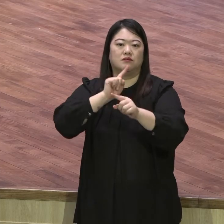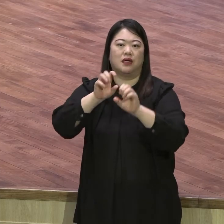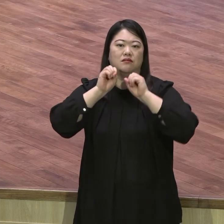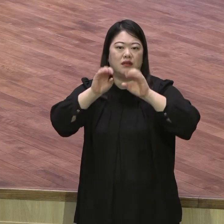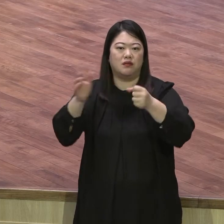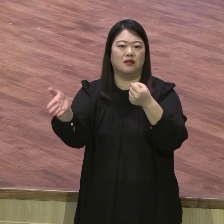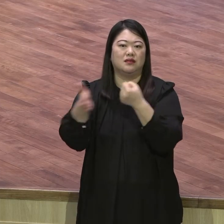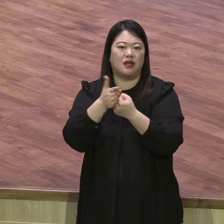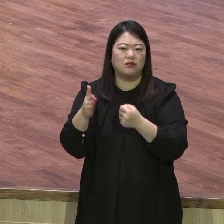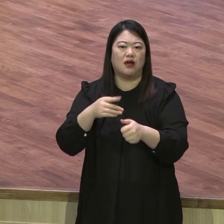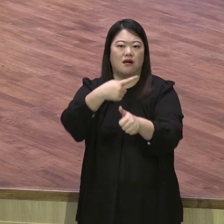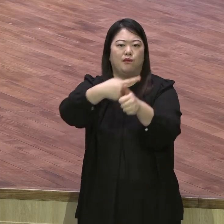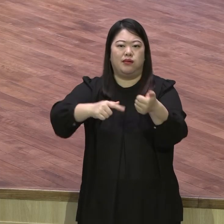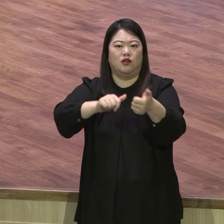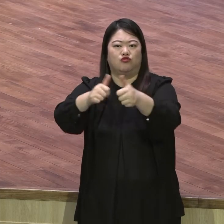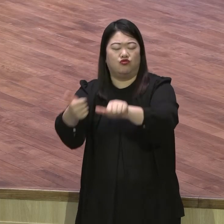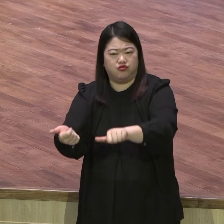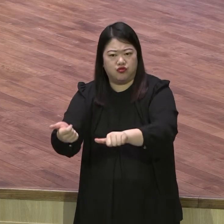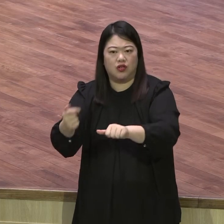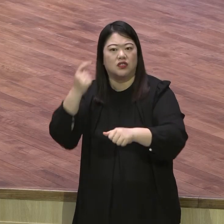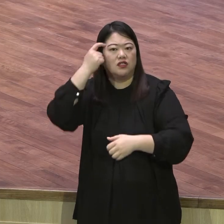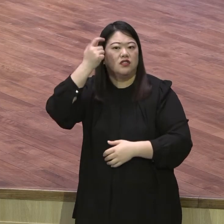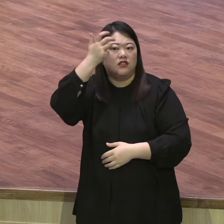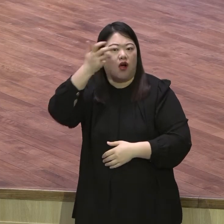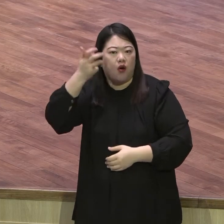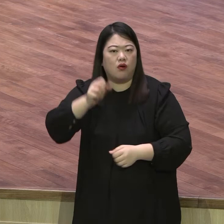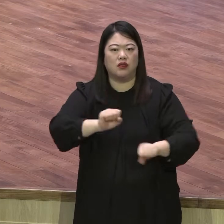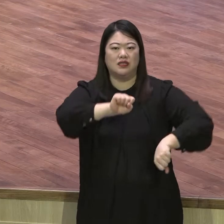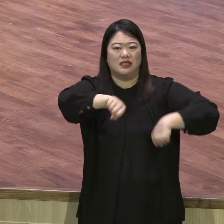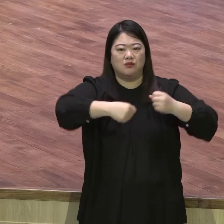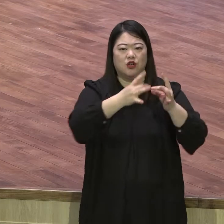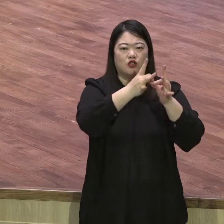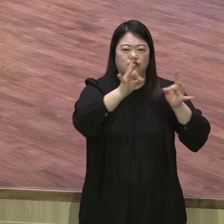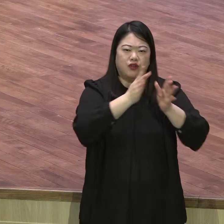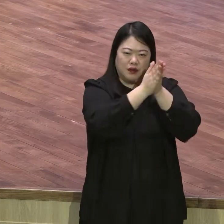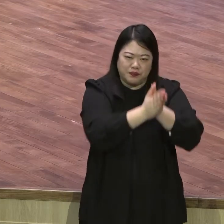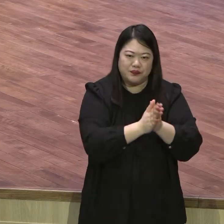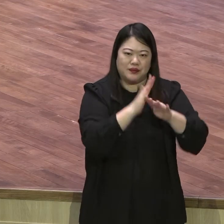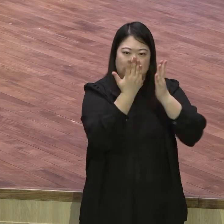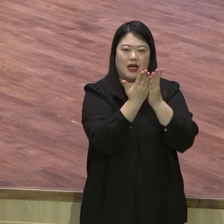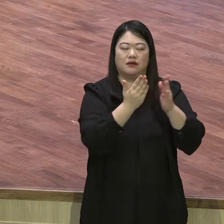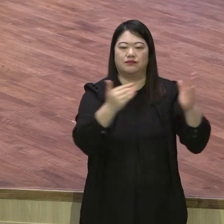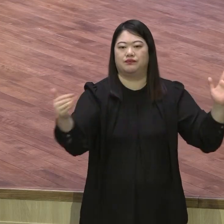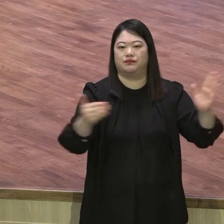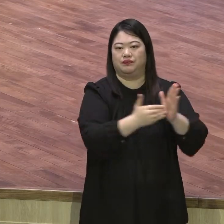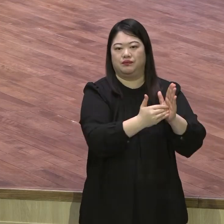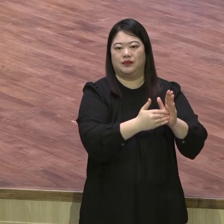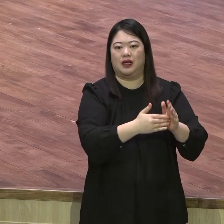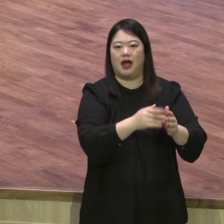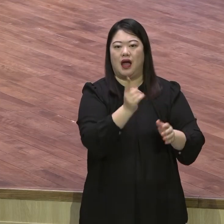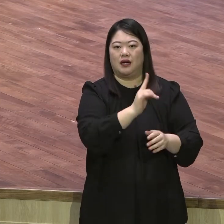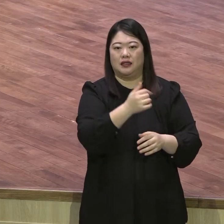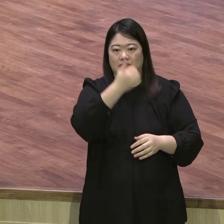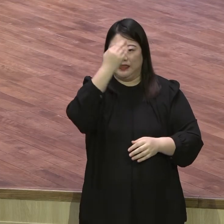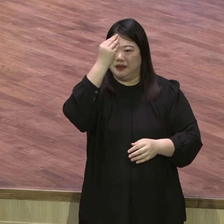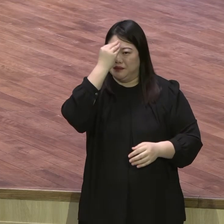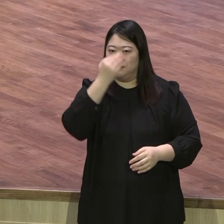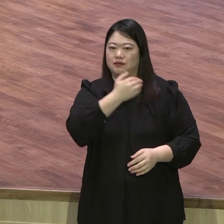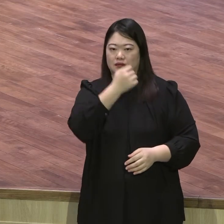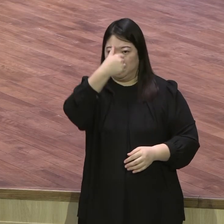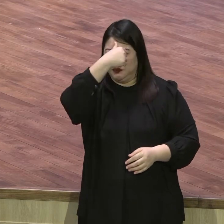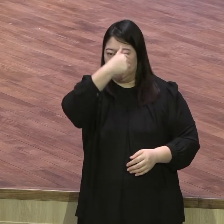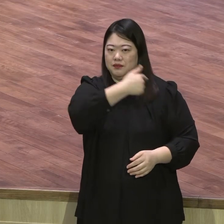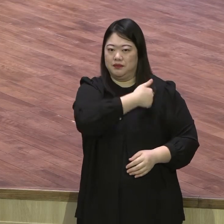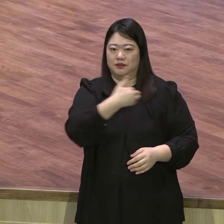자들의 영혼들과 또 짐승과 그의 우상에게 경배하지 아니하고 그들의 이마와 손에 그의 표를 받지 아니한 자들이